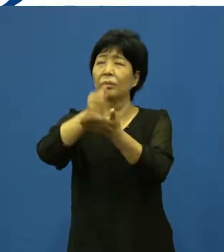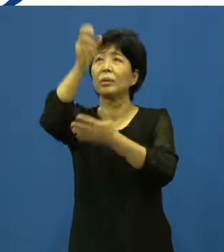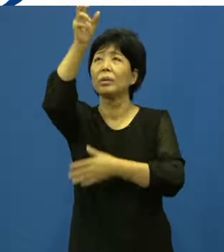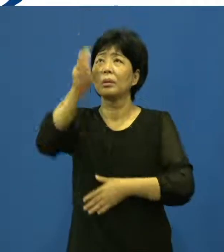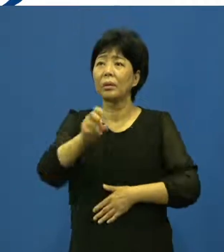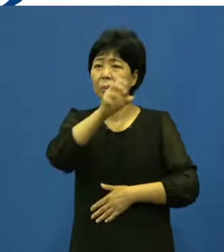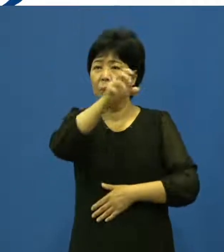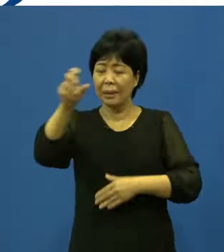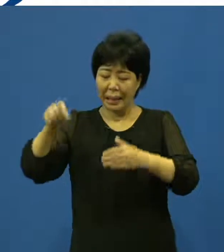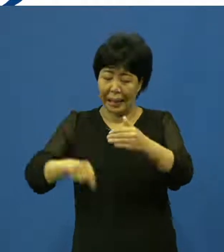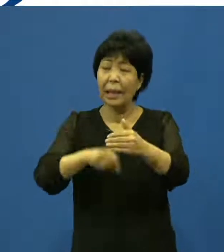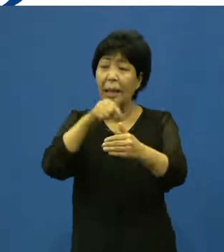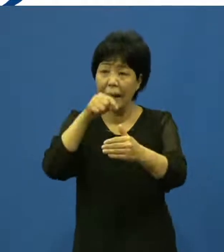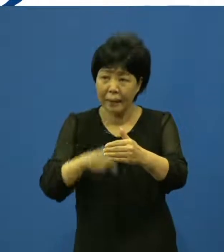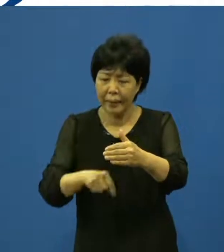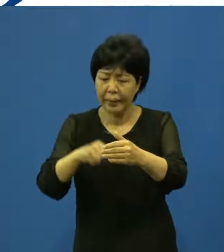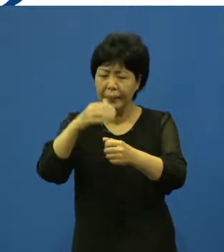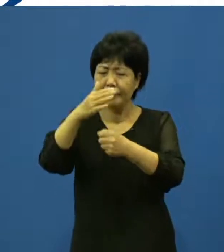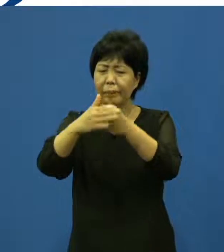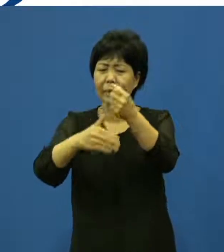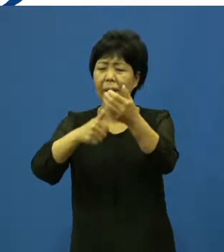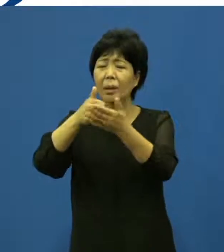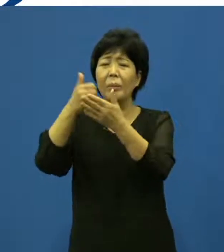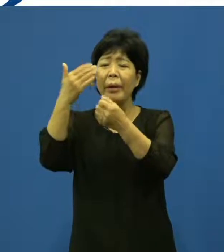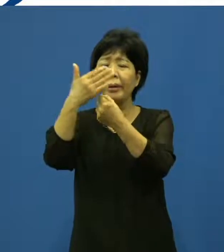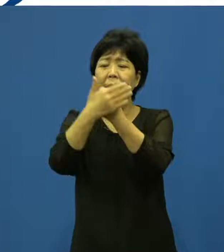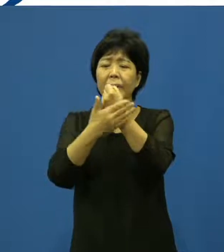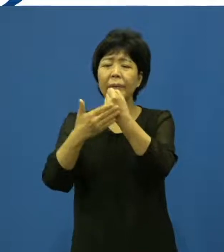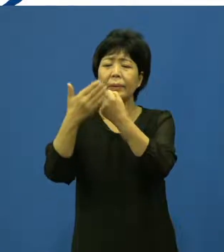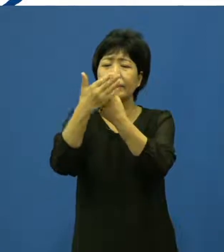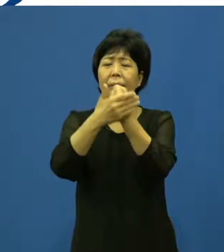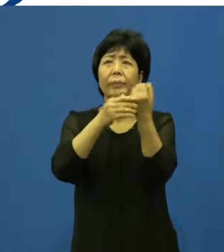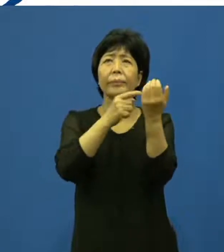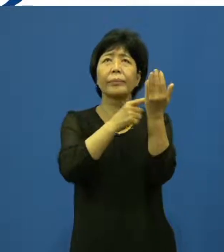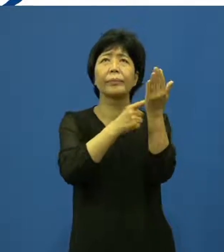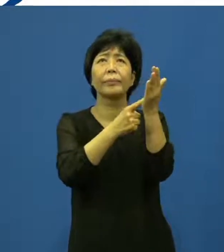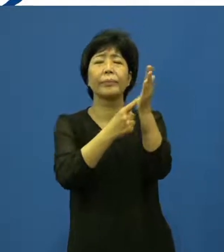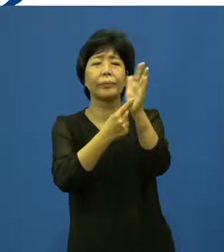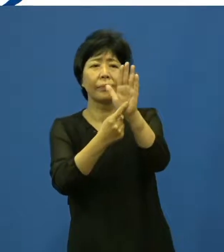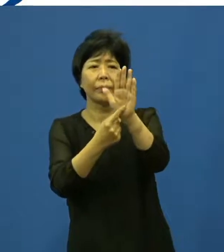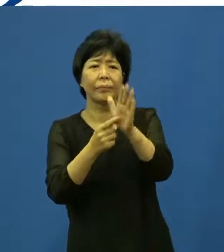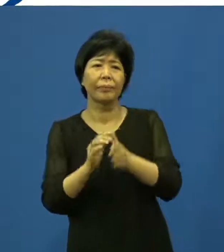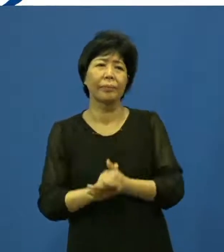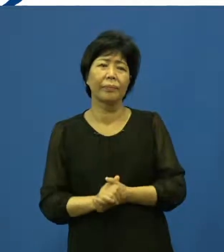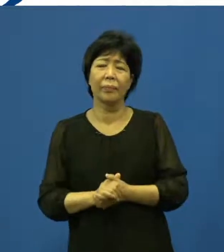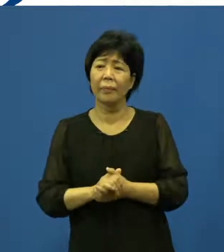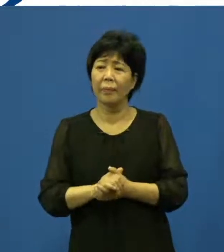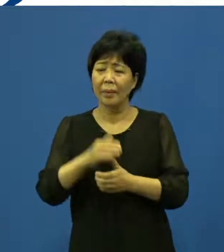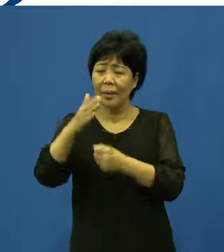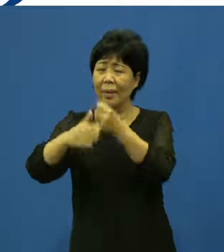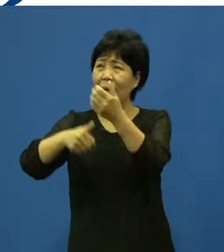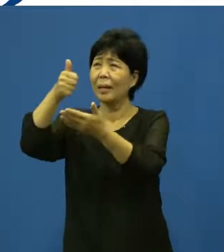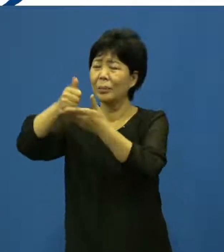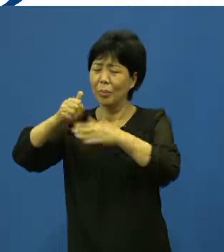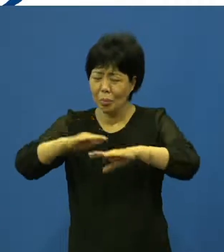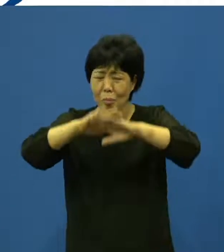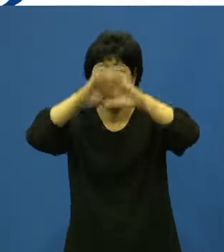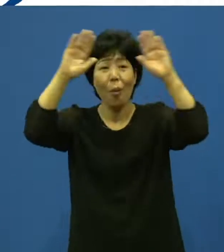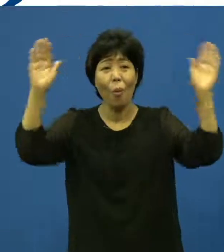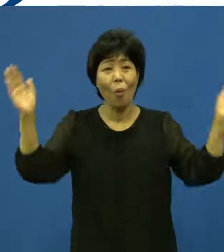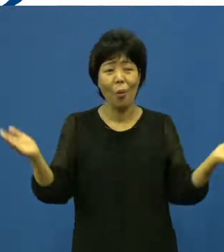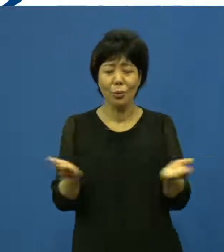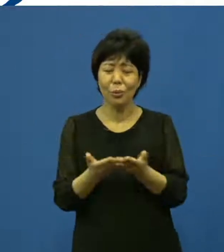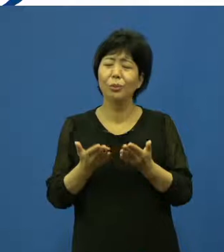하나님의 은혜는 충분히 드러난 것입니다. 하나님이 더 이상 줄 수 있는 게 없어요. 전부였기 때문에.